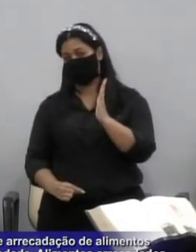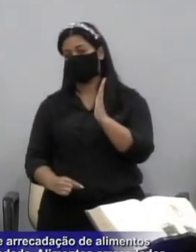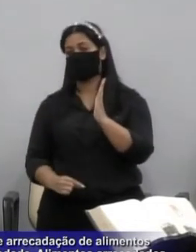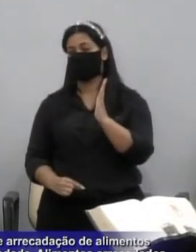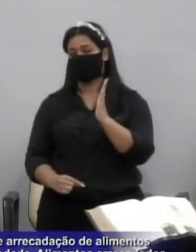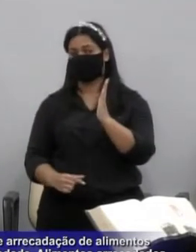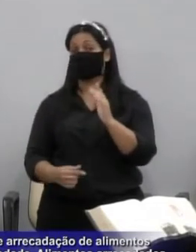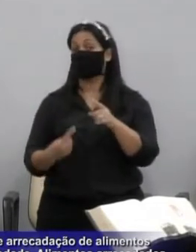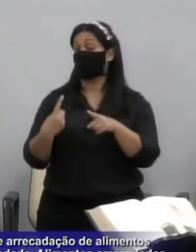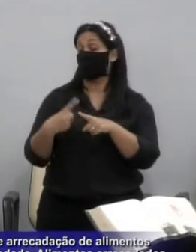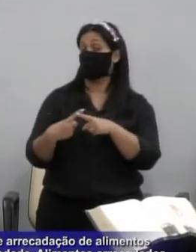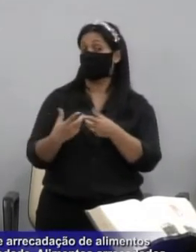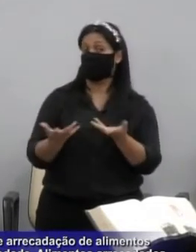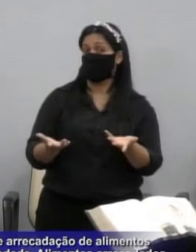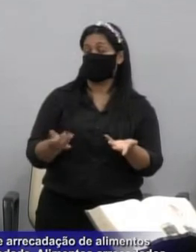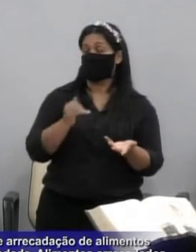se